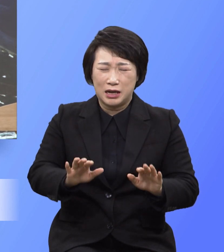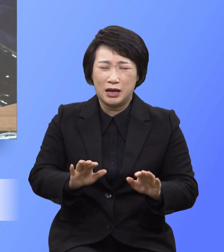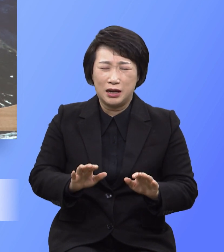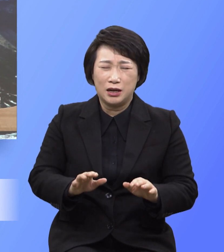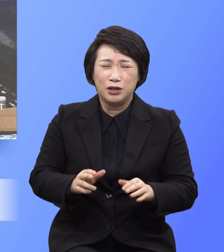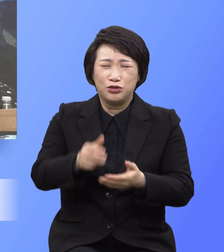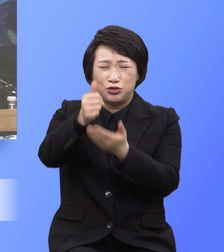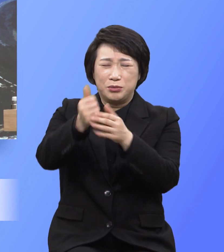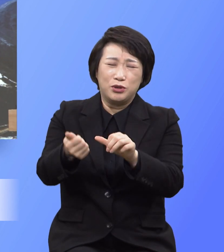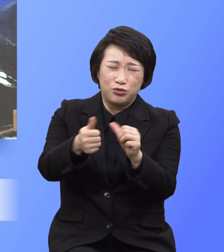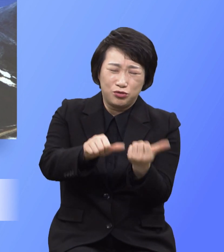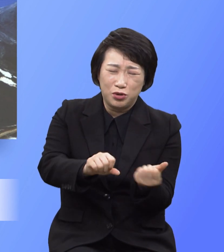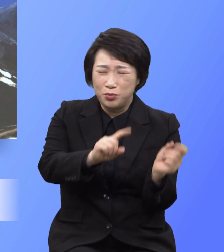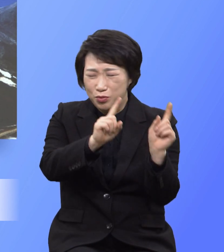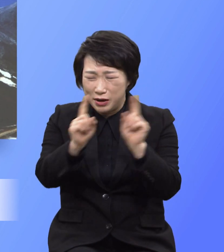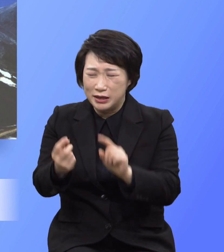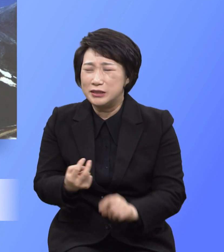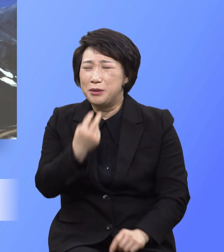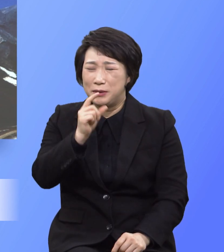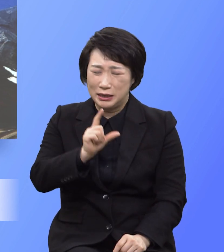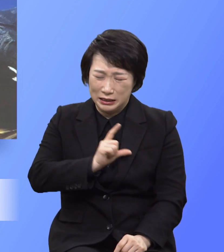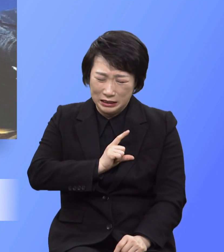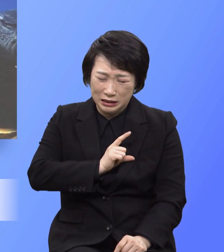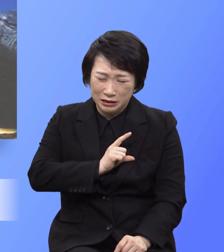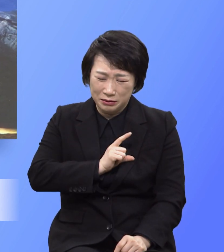죽으시고 부활하신 생명의 이름,